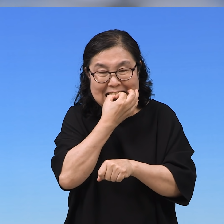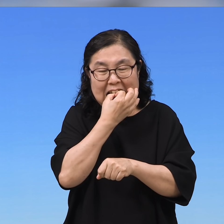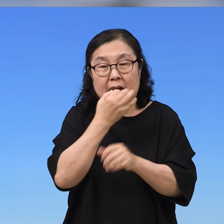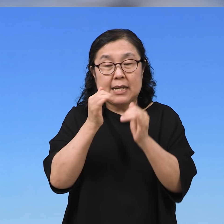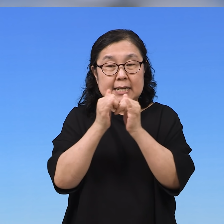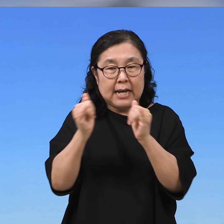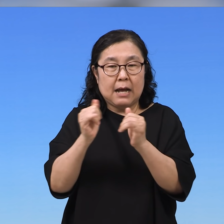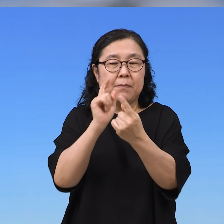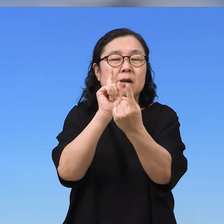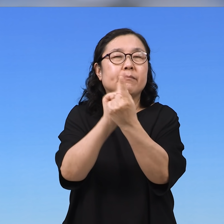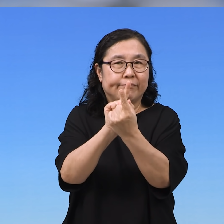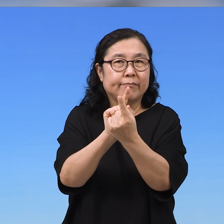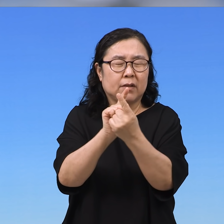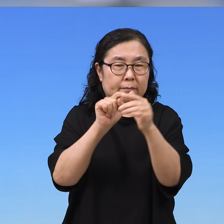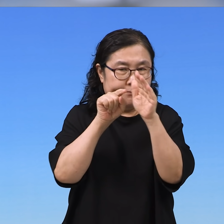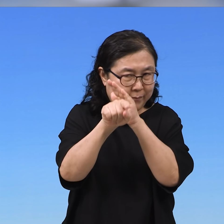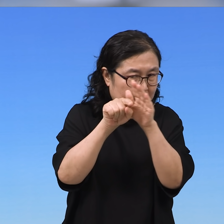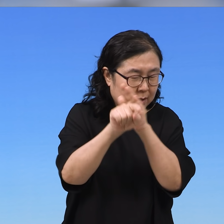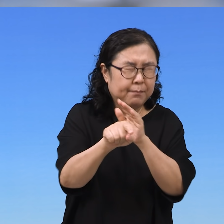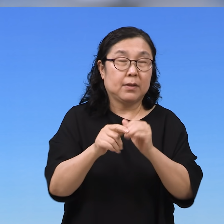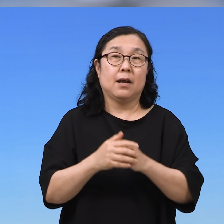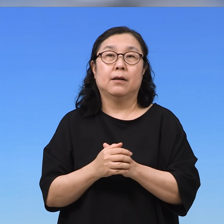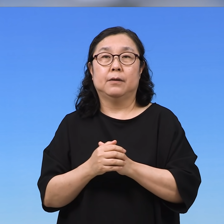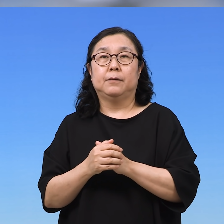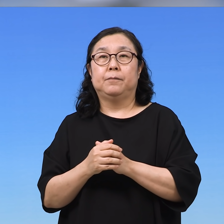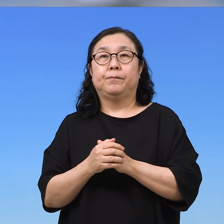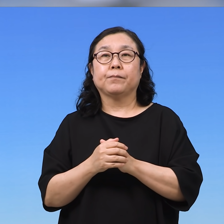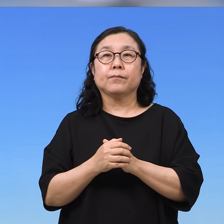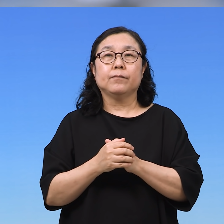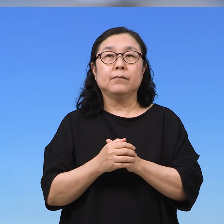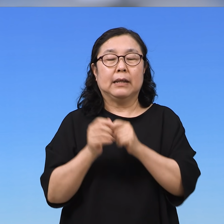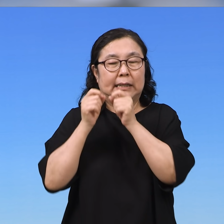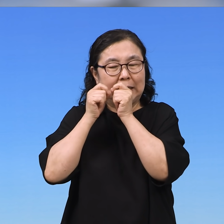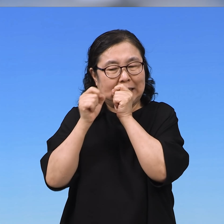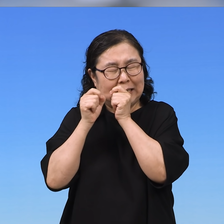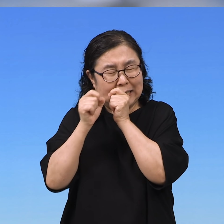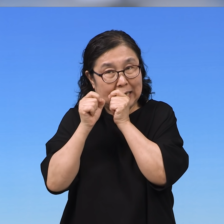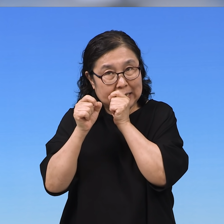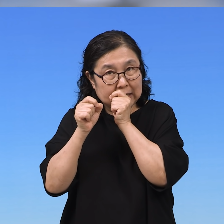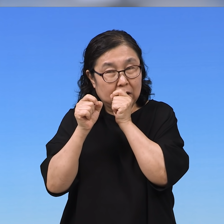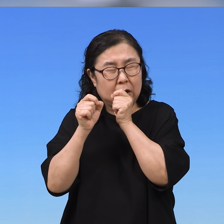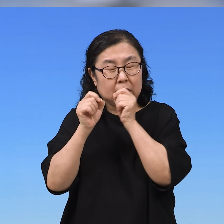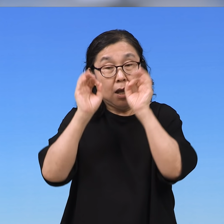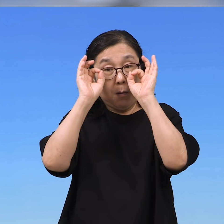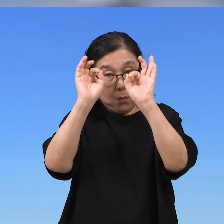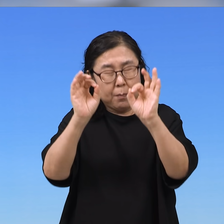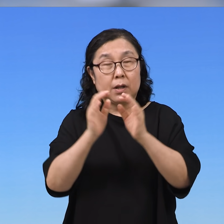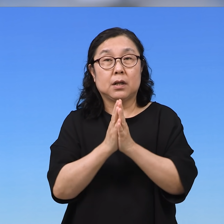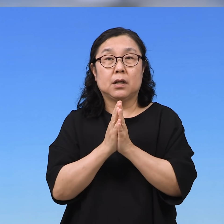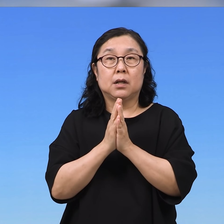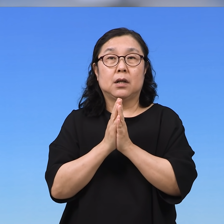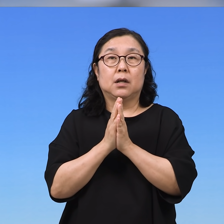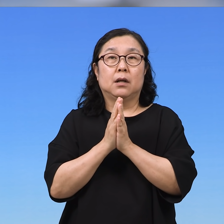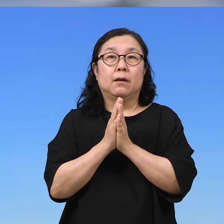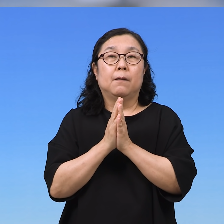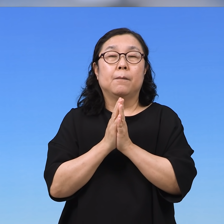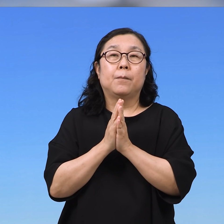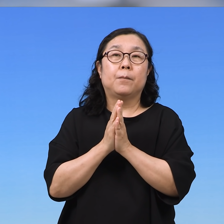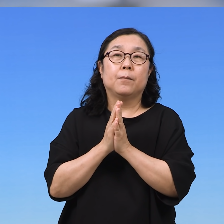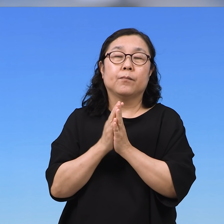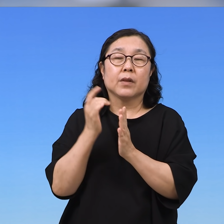탐욕적인 사람들에게 주로 찾아가요. 그래서 여러분 그 사기당하는 패턴을 제가 객관적으로 보면은요